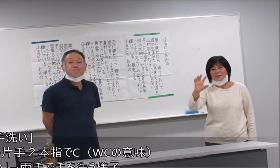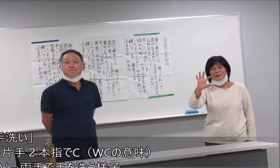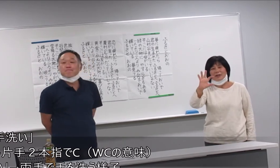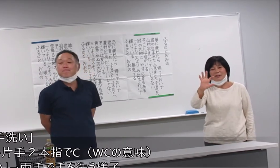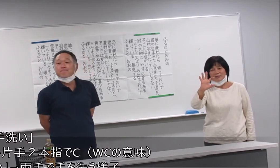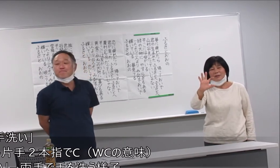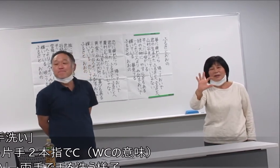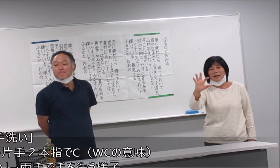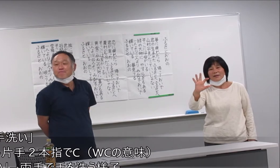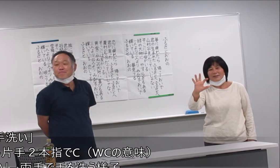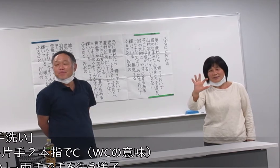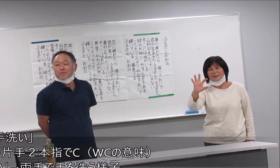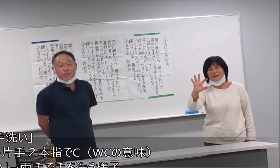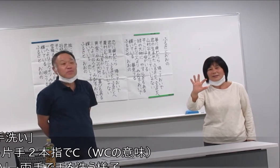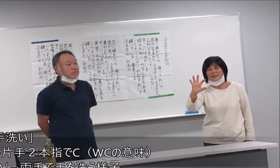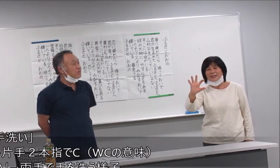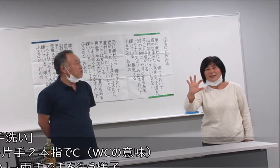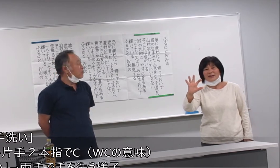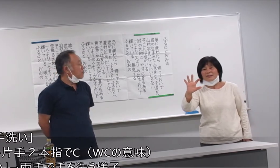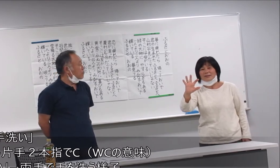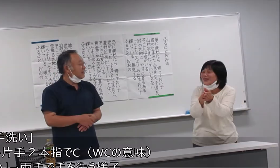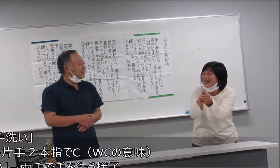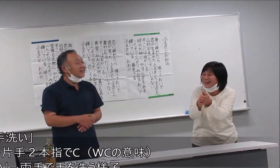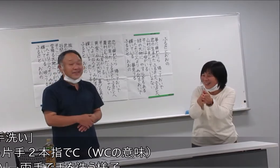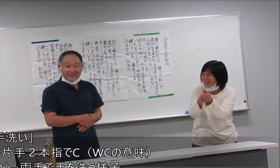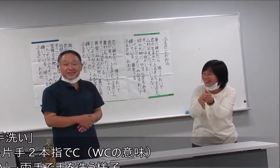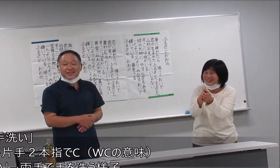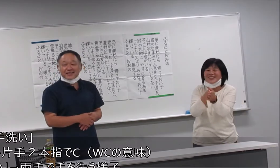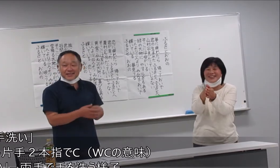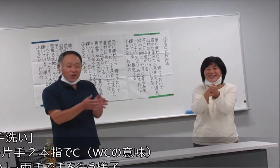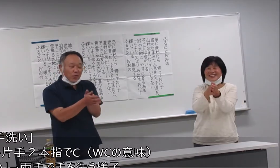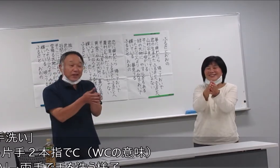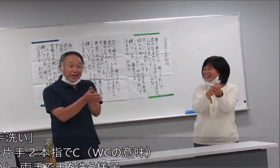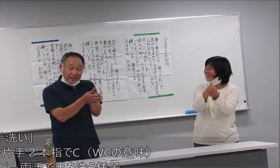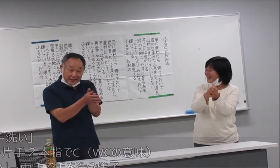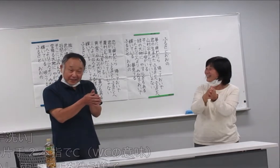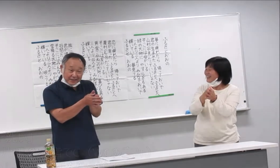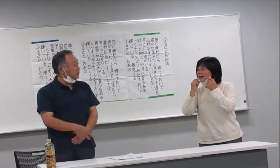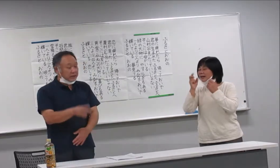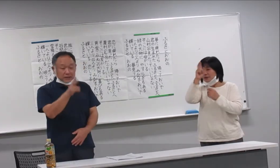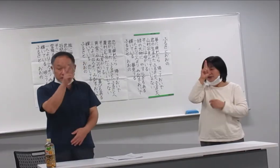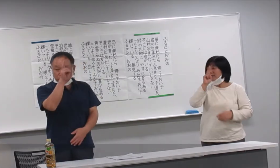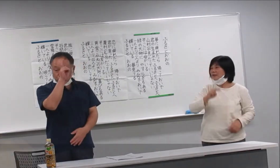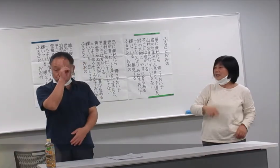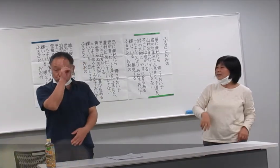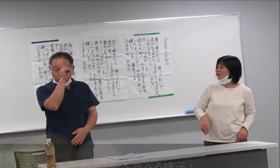どこですか？トイレはどこですか？あー、お手洗い。 お昼ご飯どこで配って